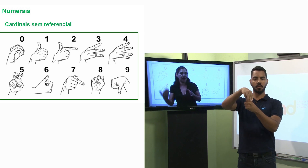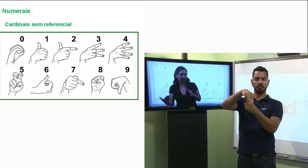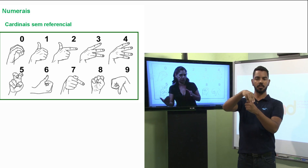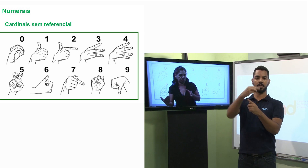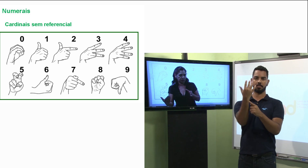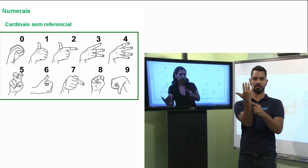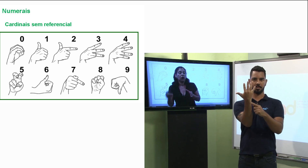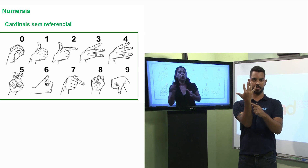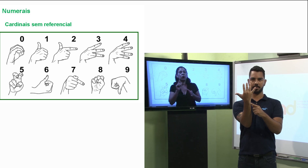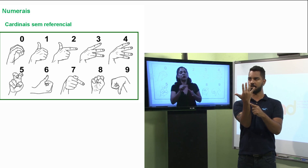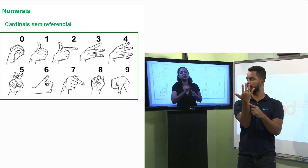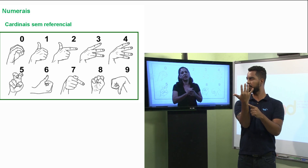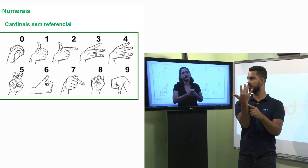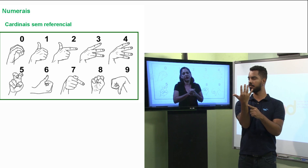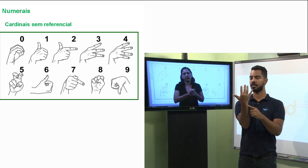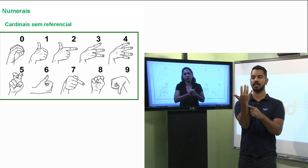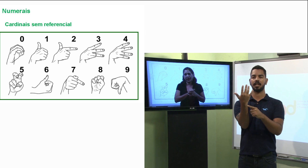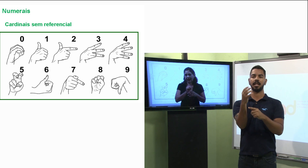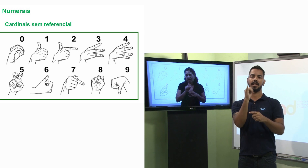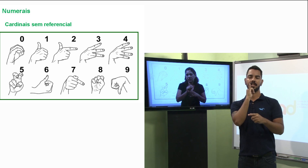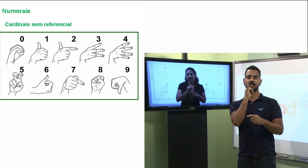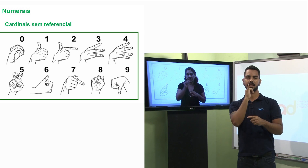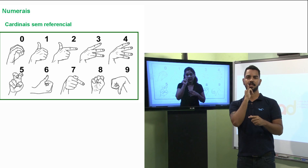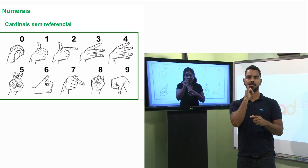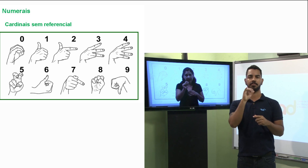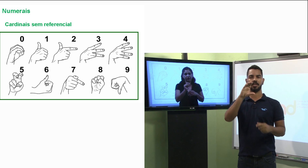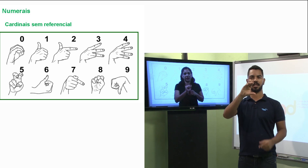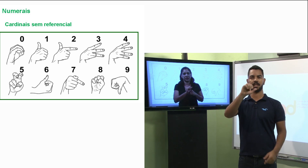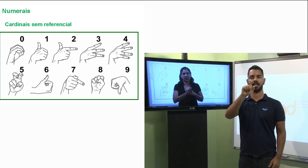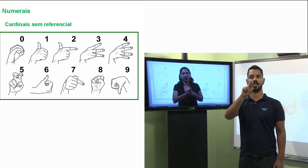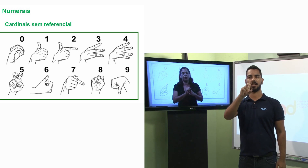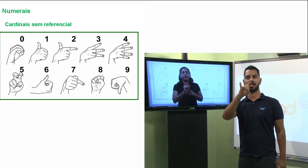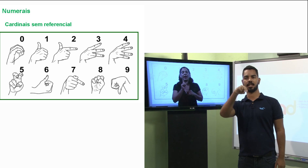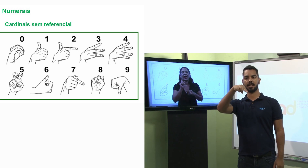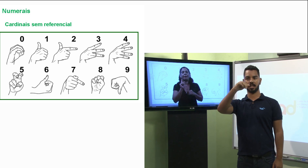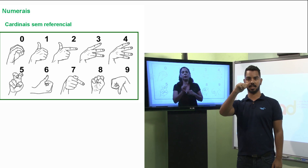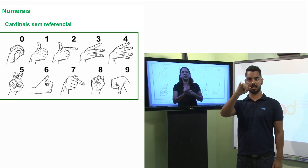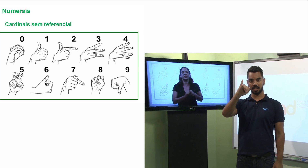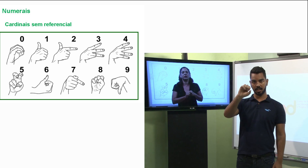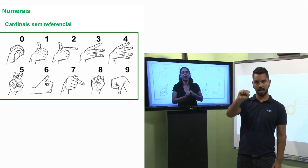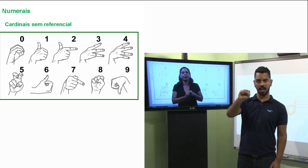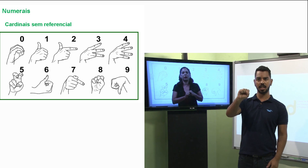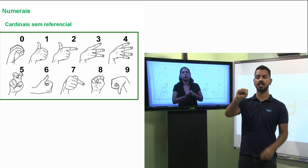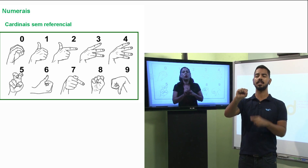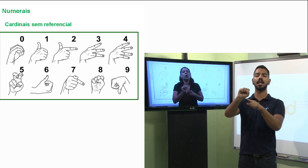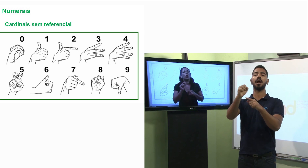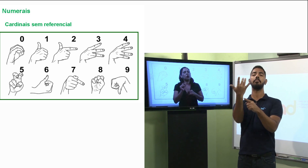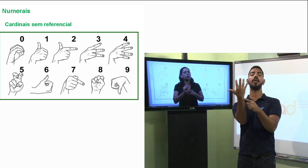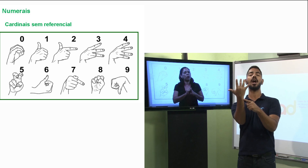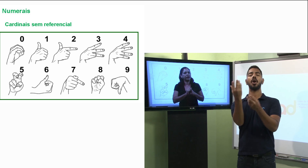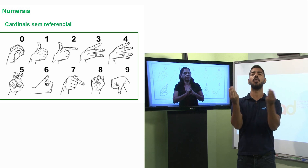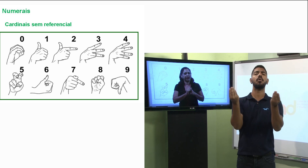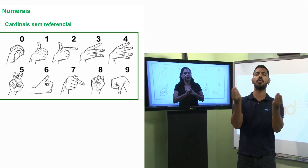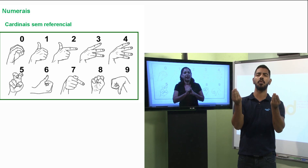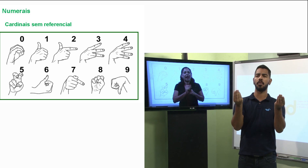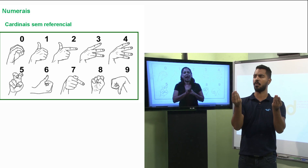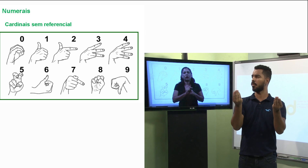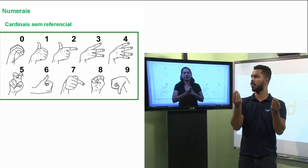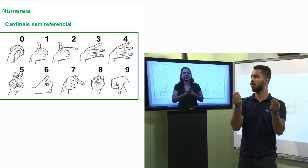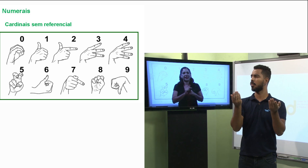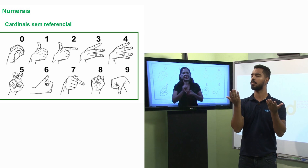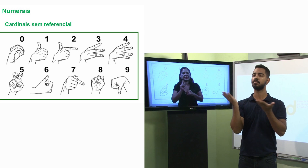a quantidade. Quando nos referimos a cardinais sem referencial, a posição da mão, como podem